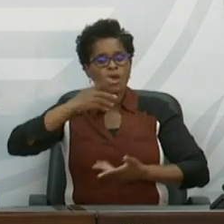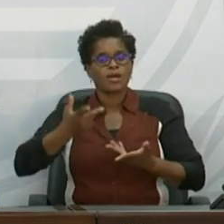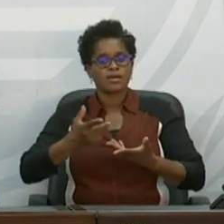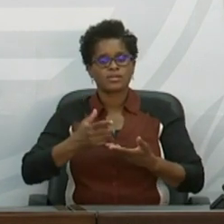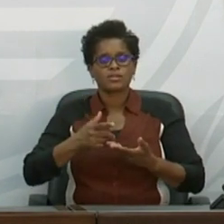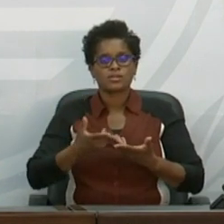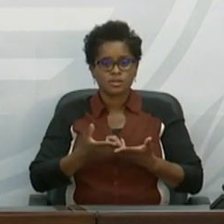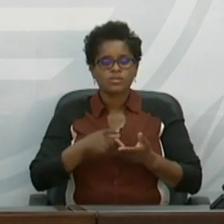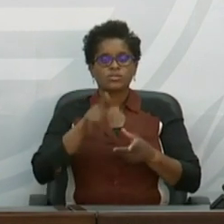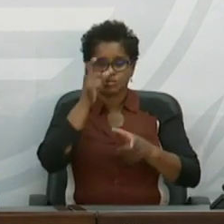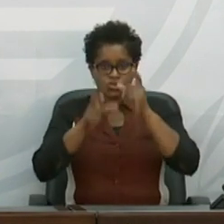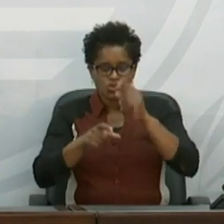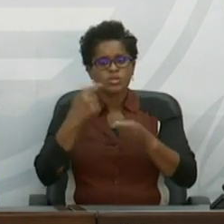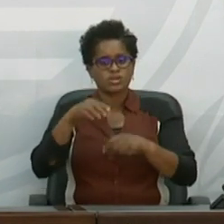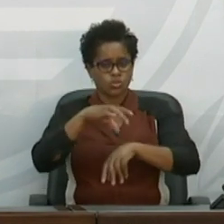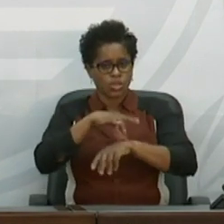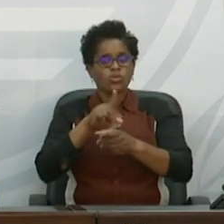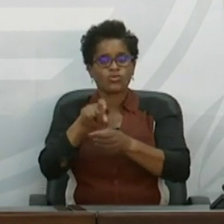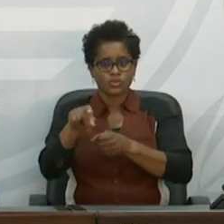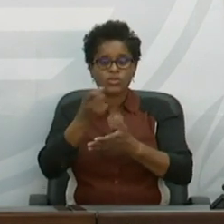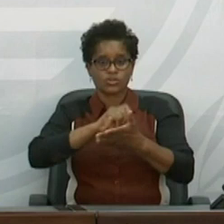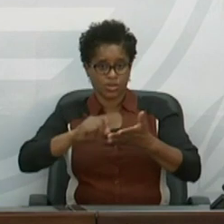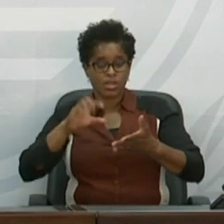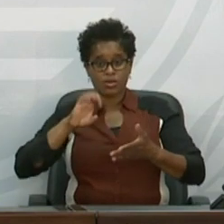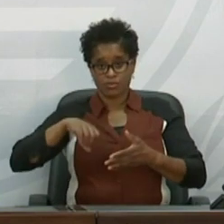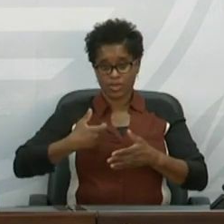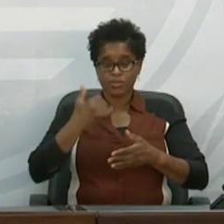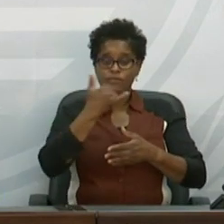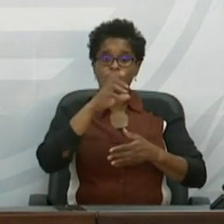de casos de Covid-19 notificados em Cabo Verde,